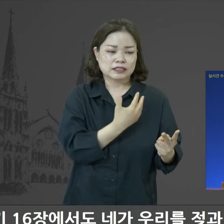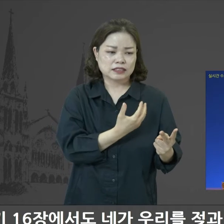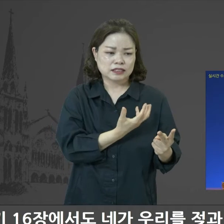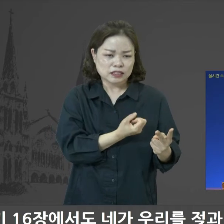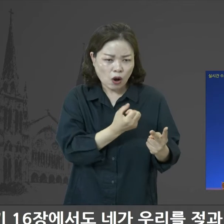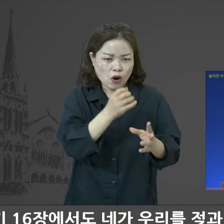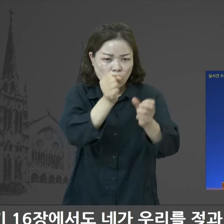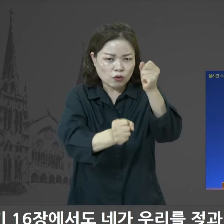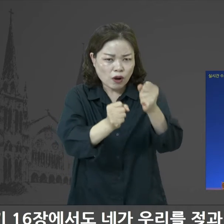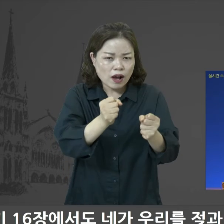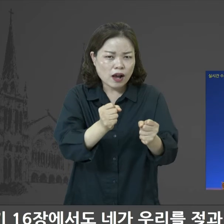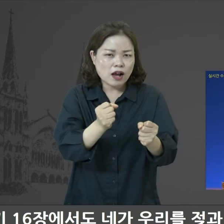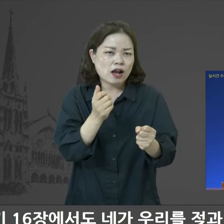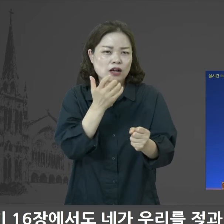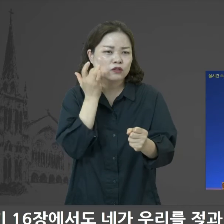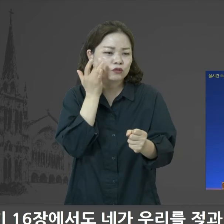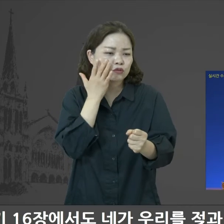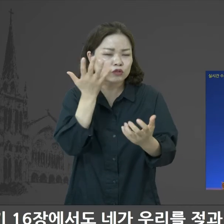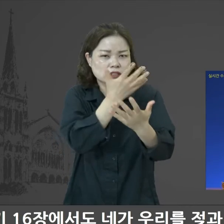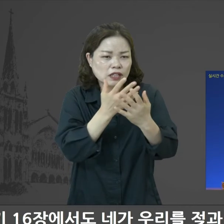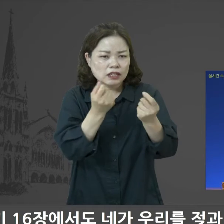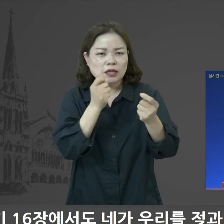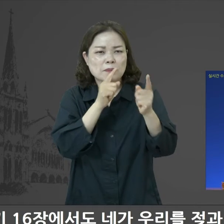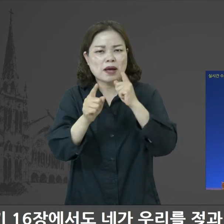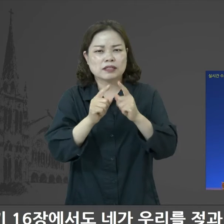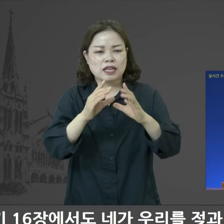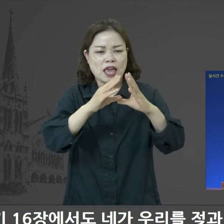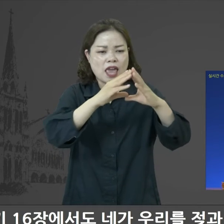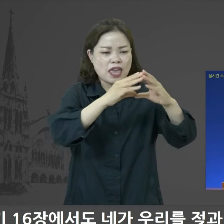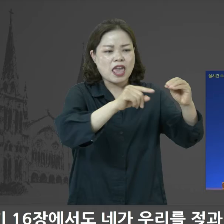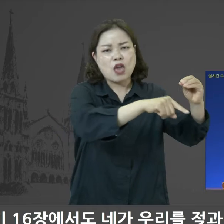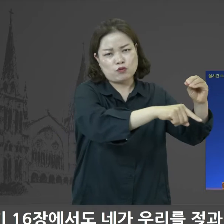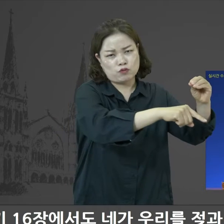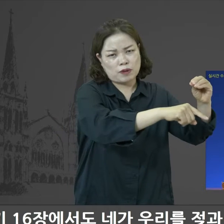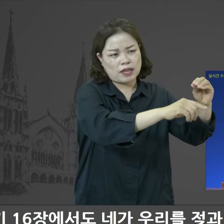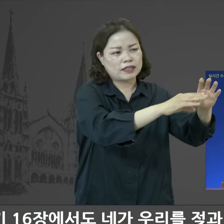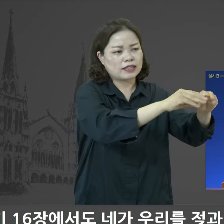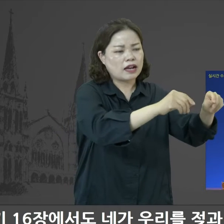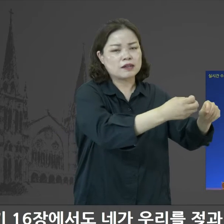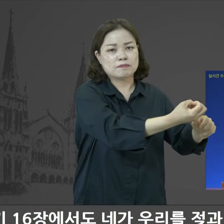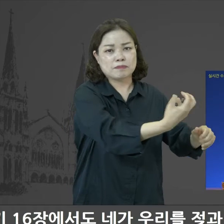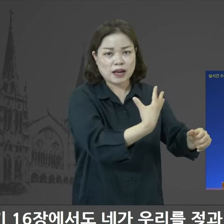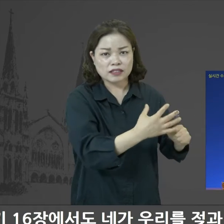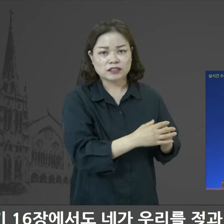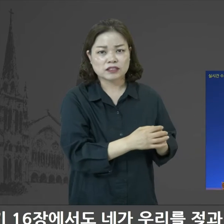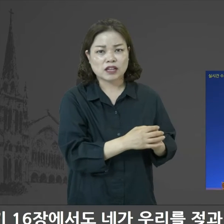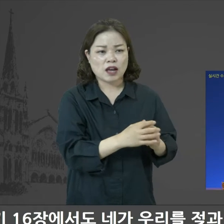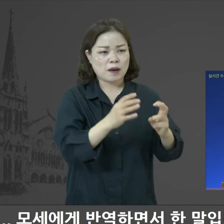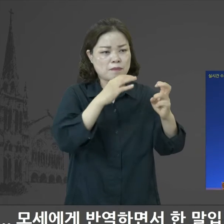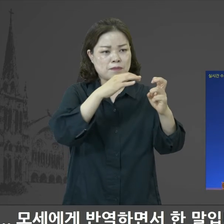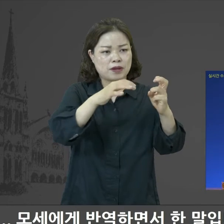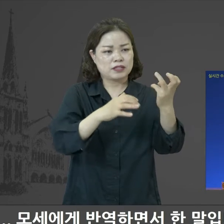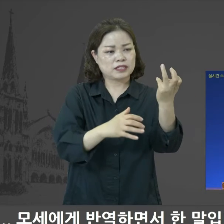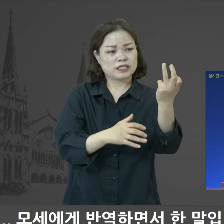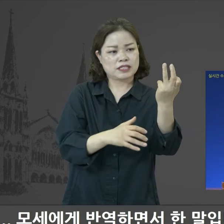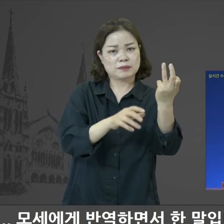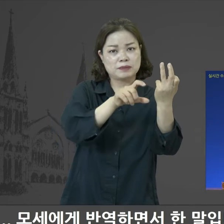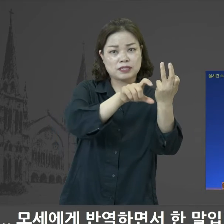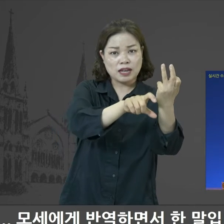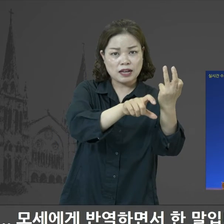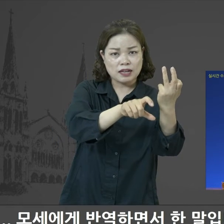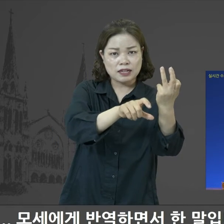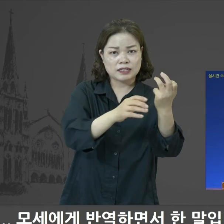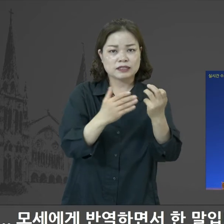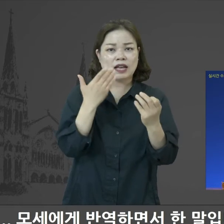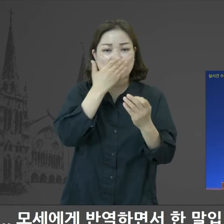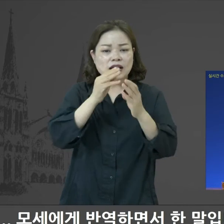땅을 지칭해서 한 것이 아니라 애굽 땅을 두고 젖과 꿀이 흐르는 땅이라고 이야기합니다. 그러니까 민수기 13장에 나오는